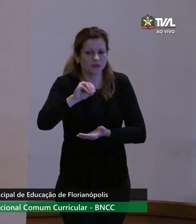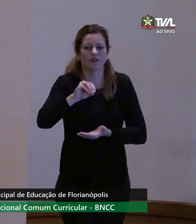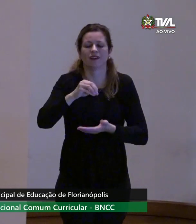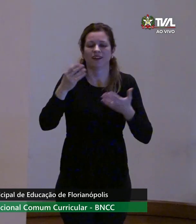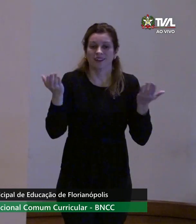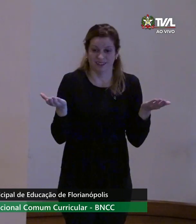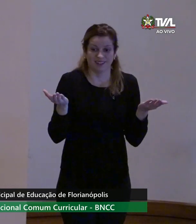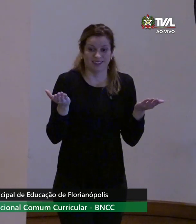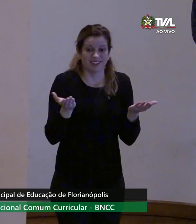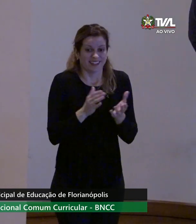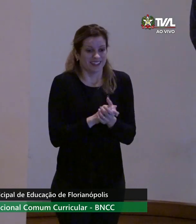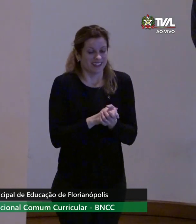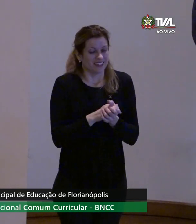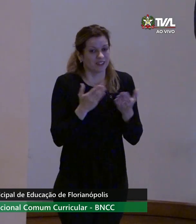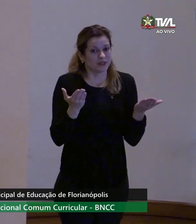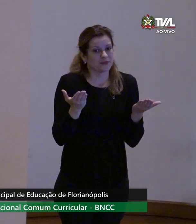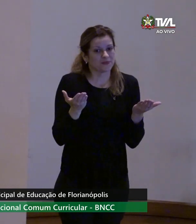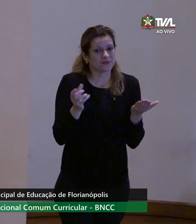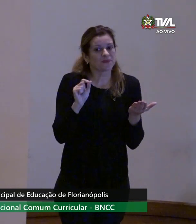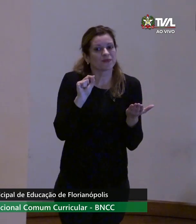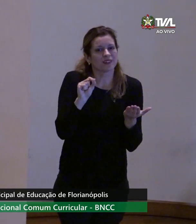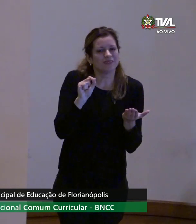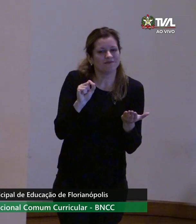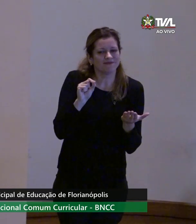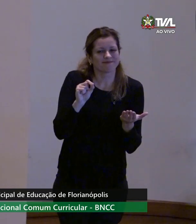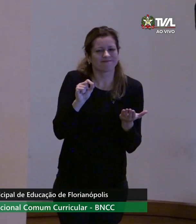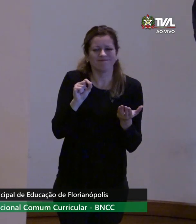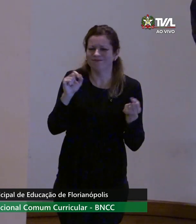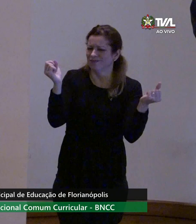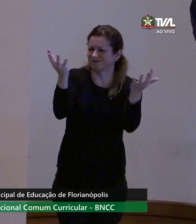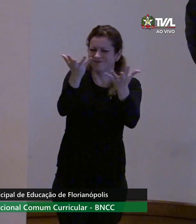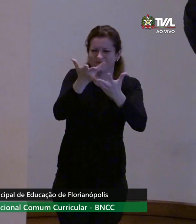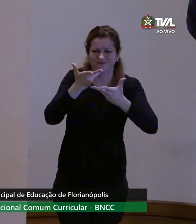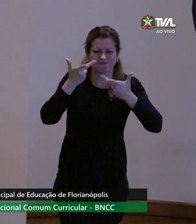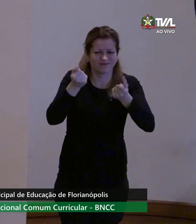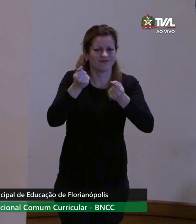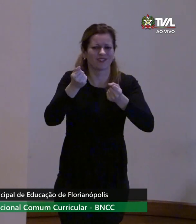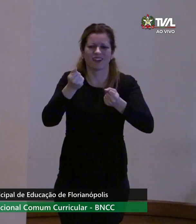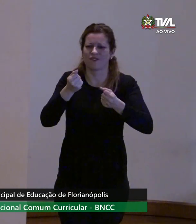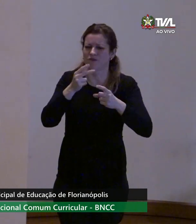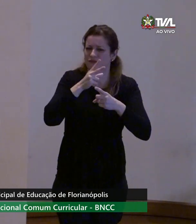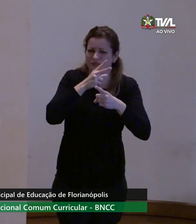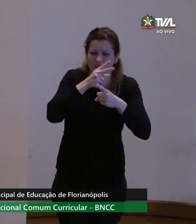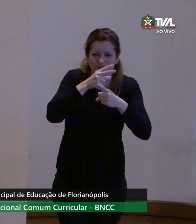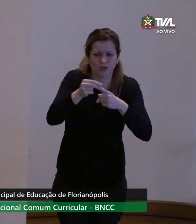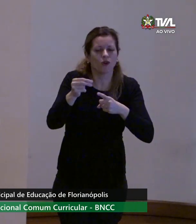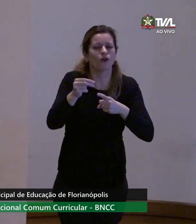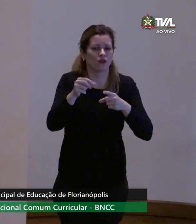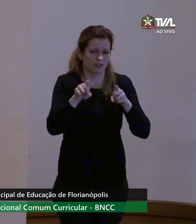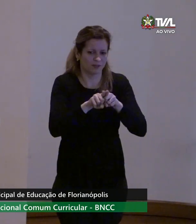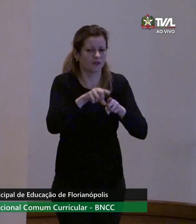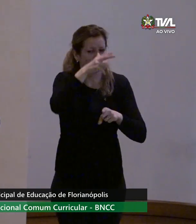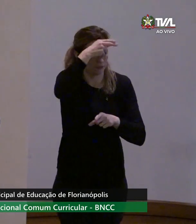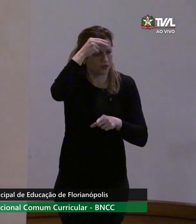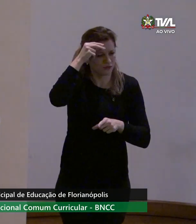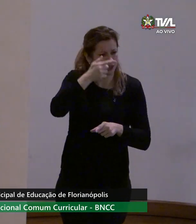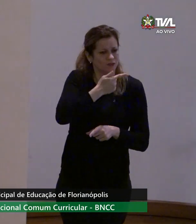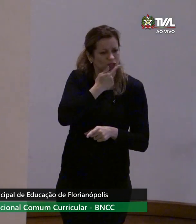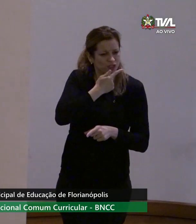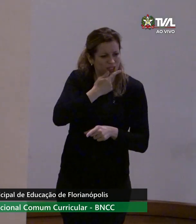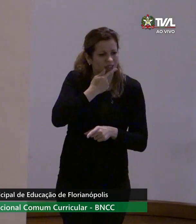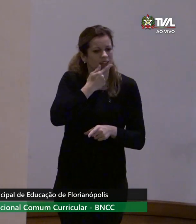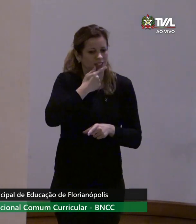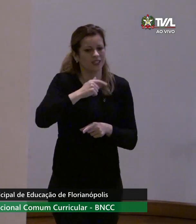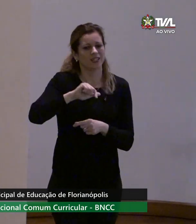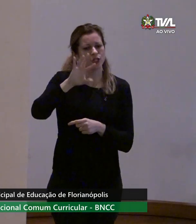partir da sua o sucesso da vitória do prefeito Jean e o Topázio como vice